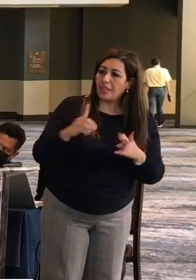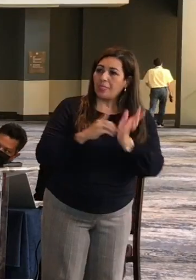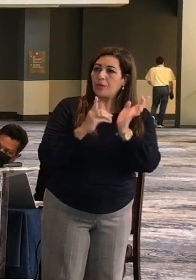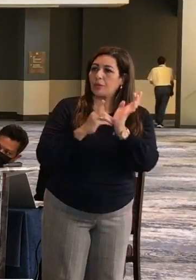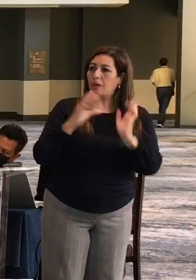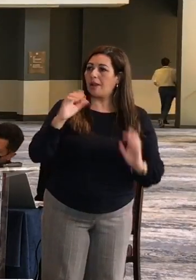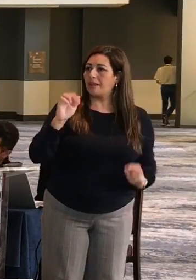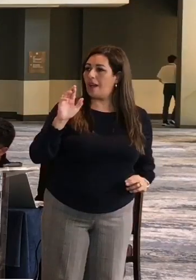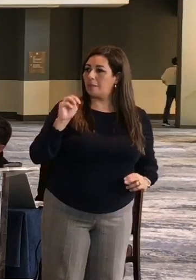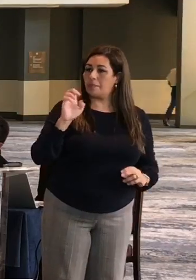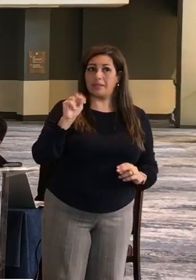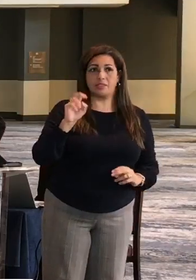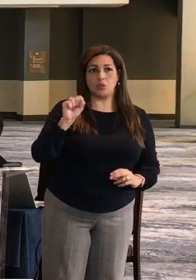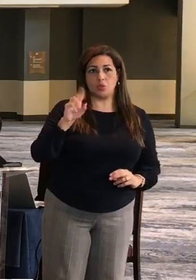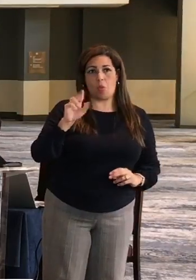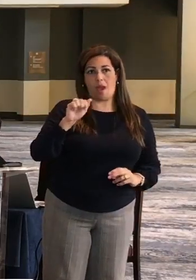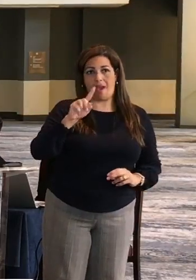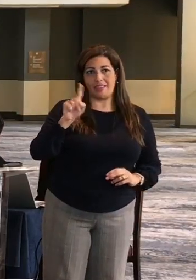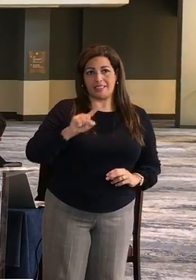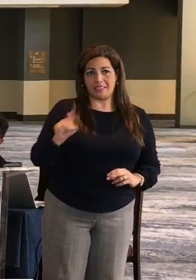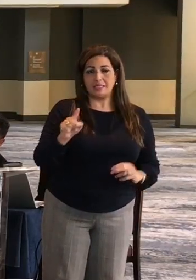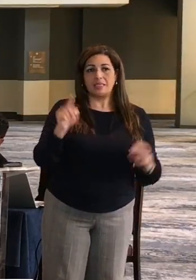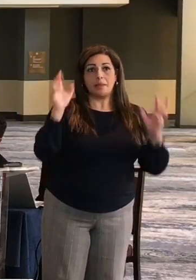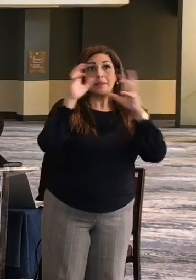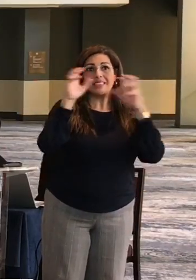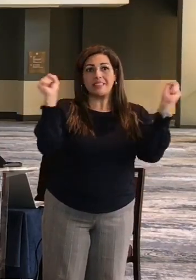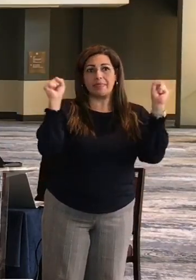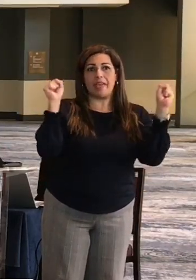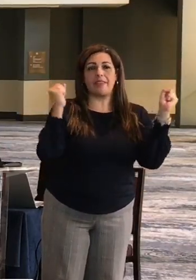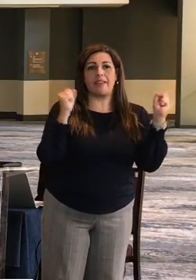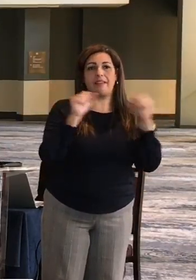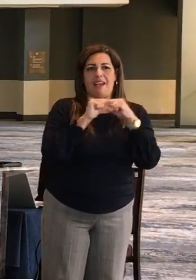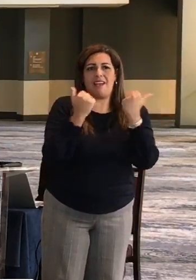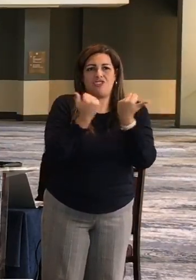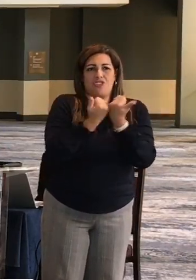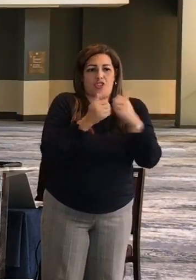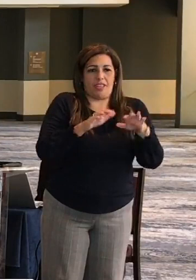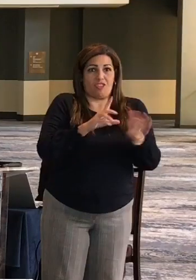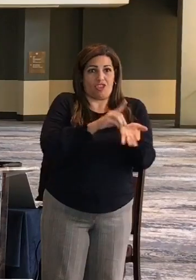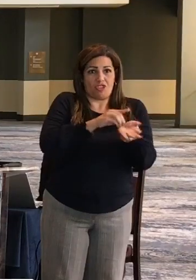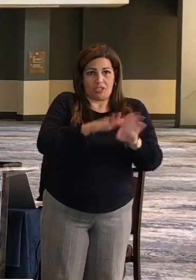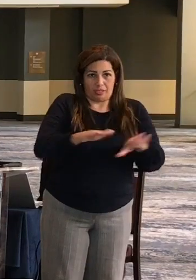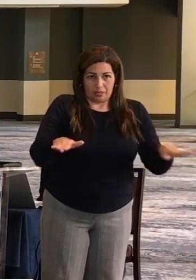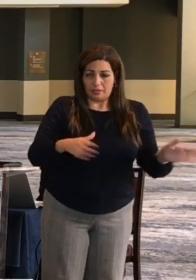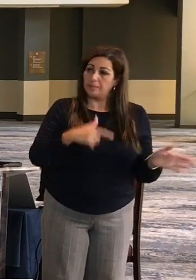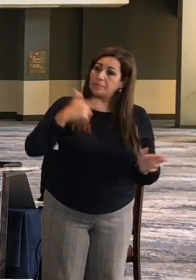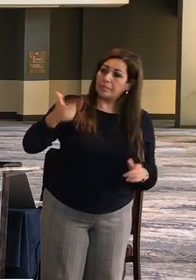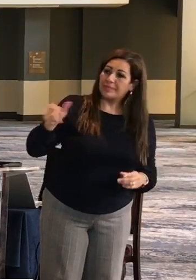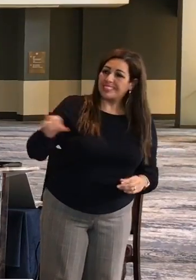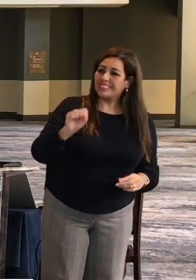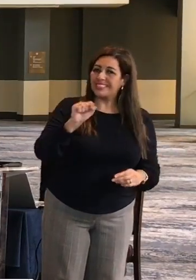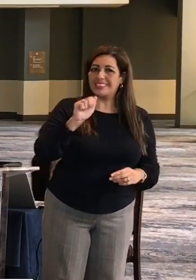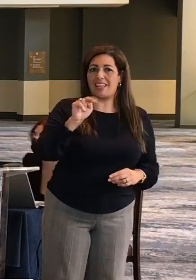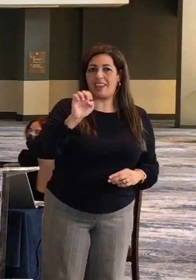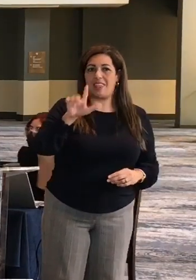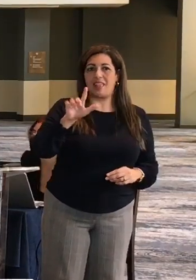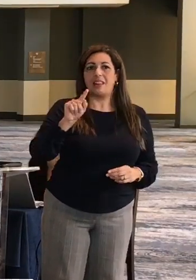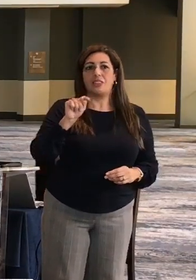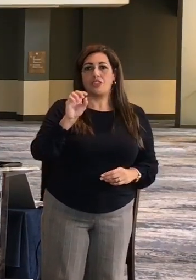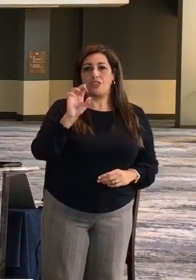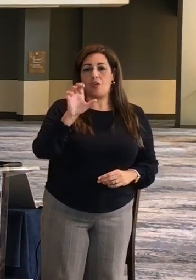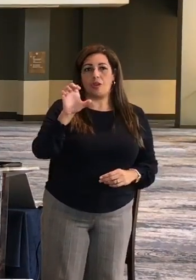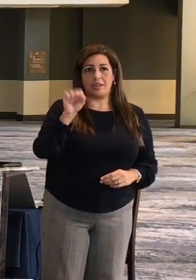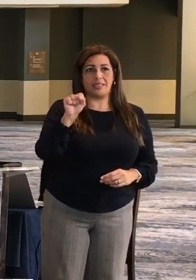Carmen Suárez, la presidenta de la Sociedad Puertorriqueña de Pediatría. La doctora Sanet Torres, infectóloga